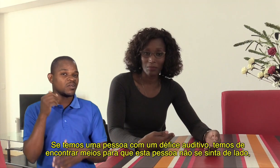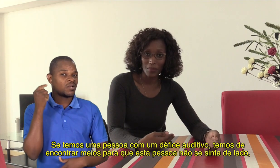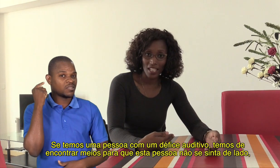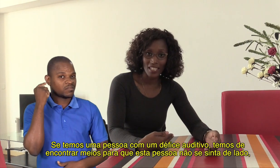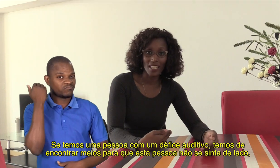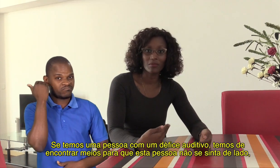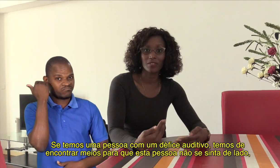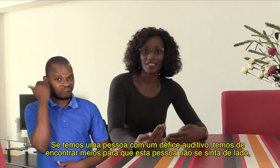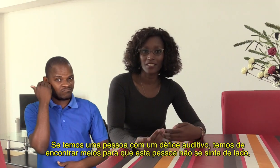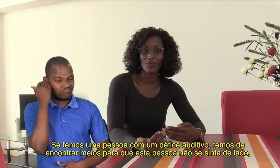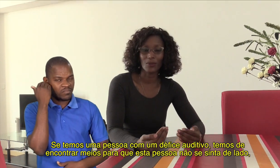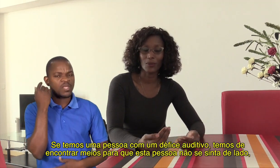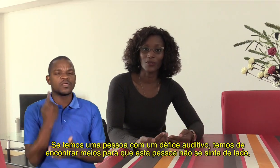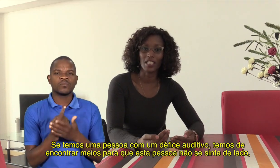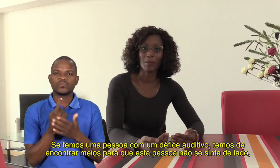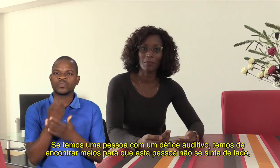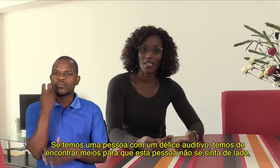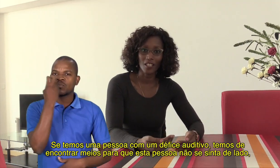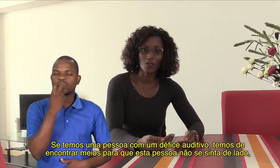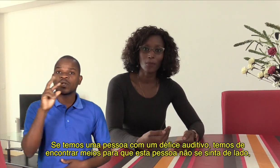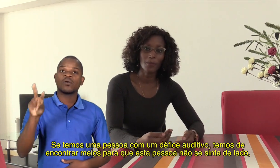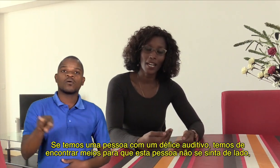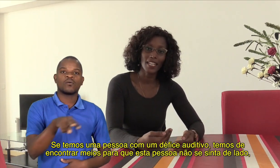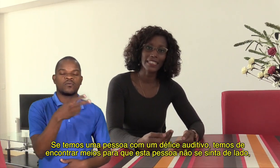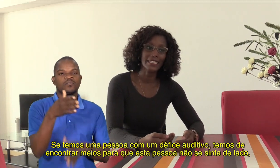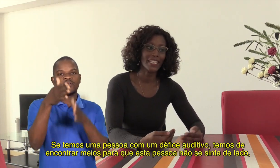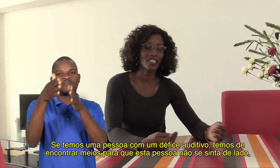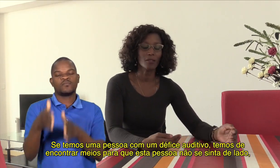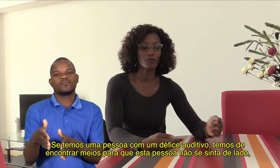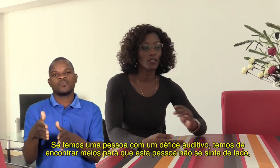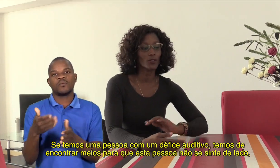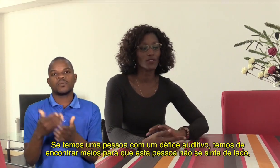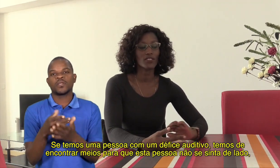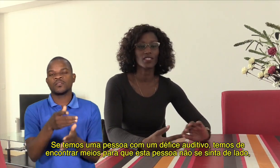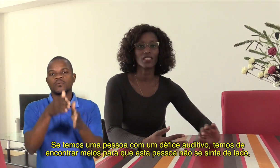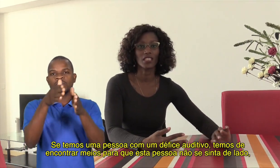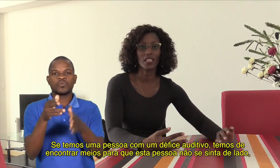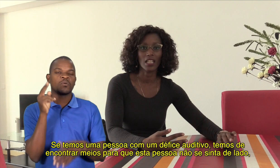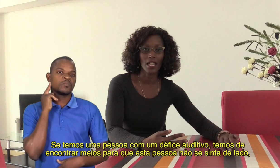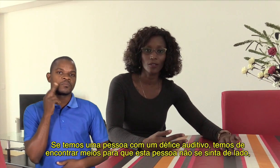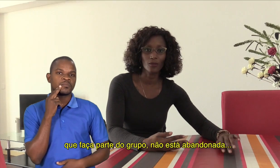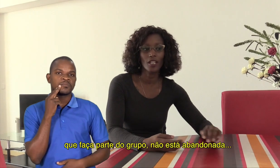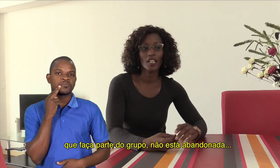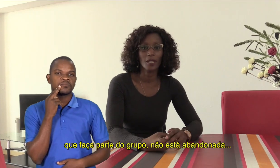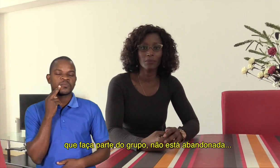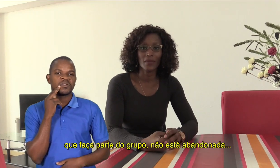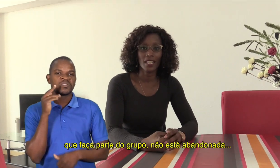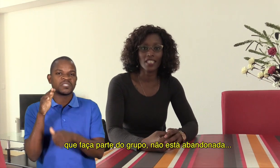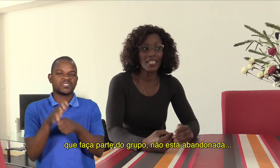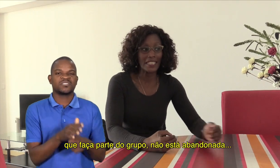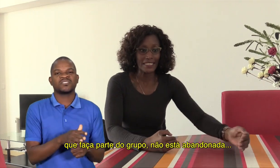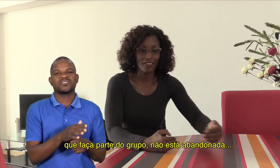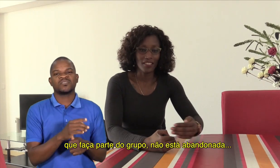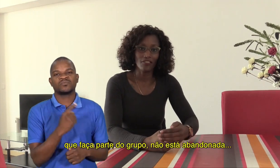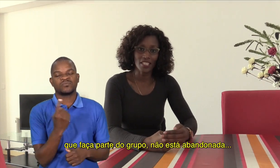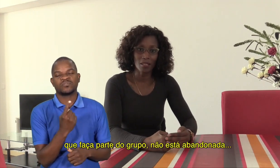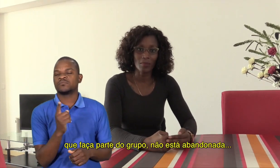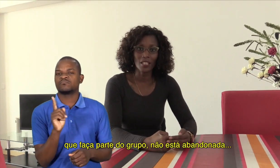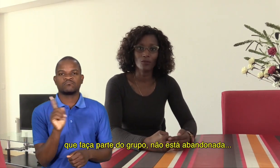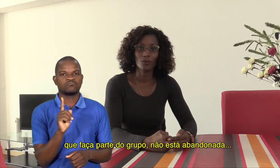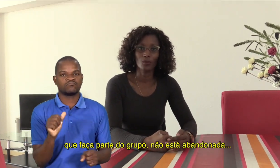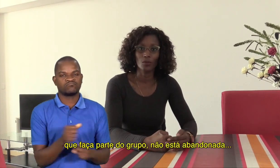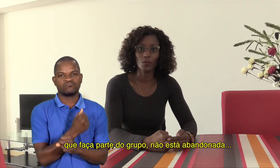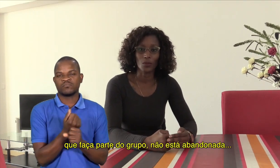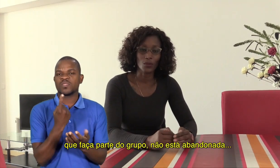também é preciso encontrar meios para que esta pessoa não se sinta de lado mas que